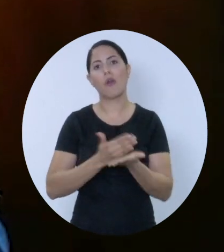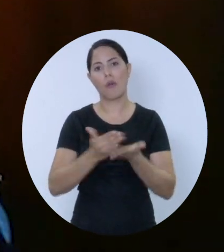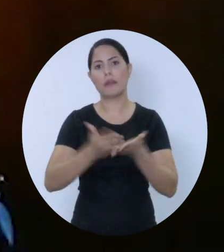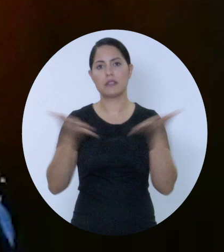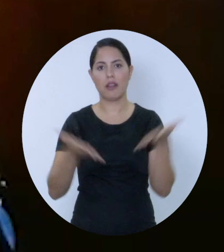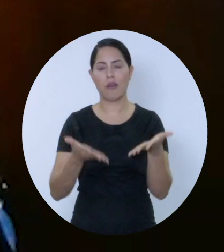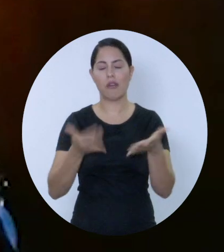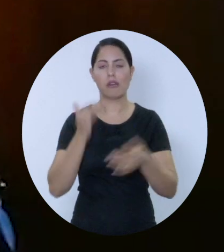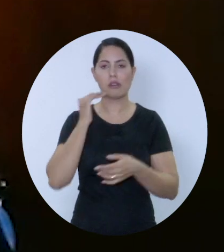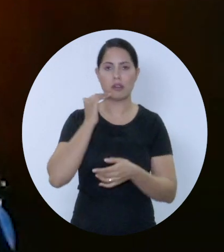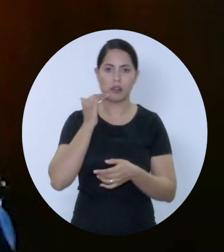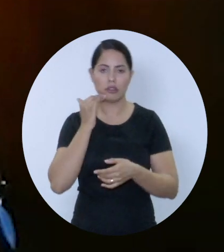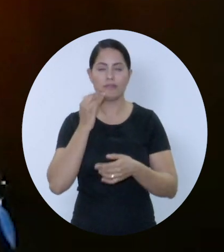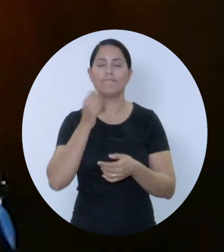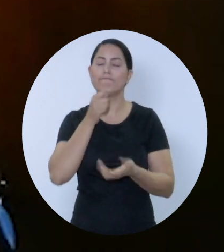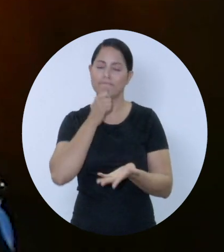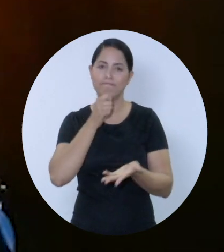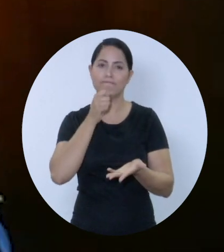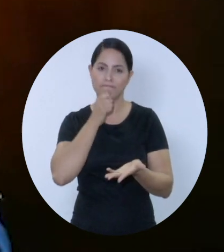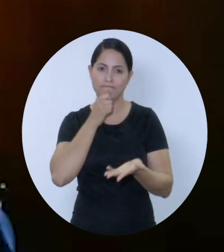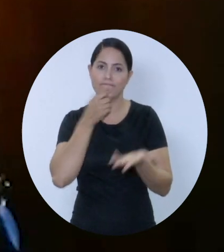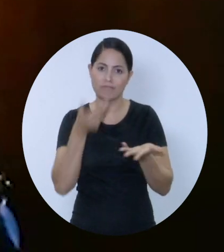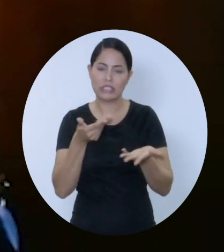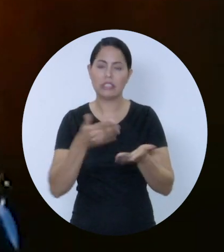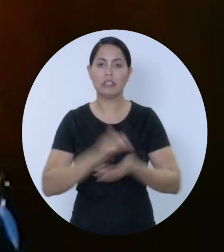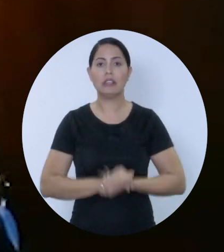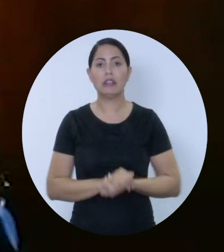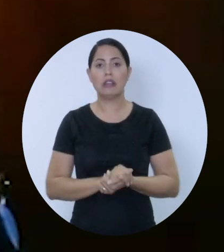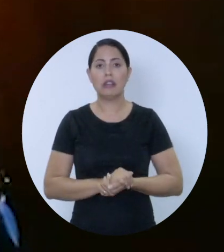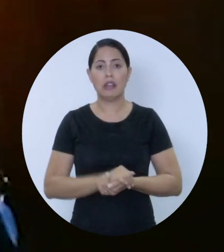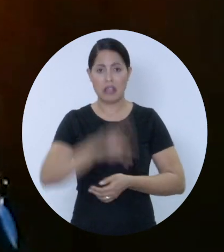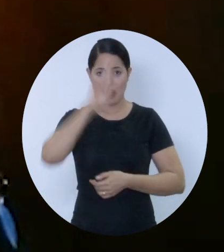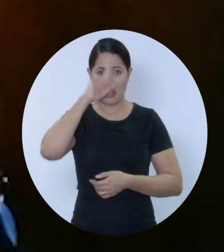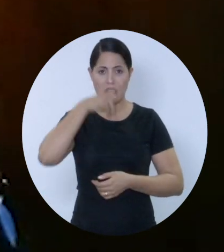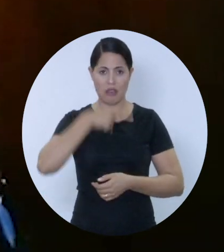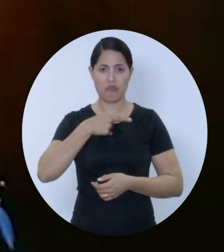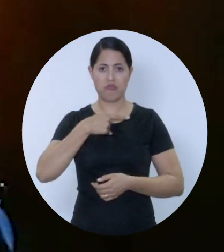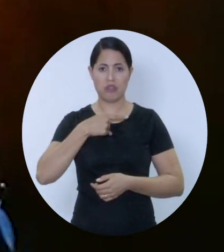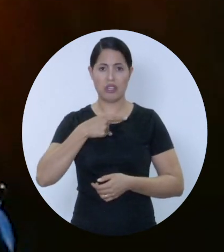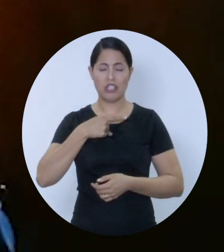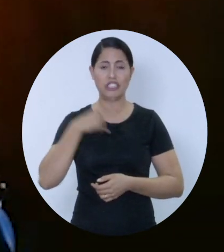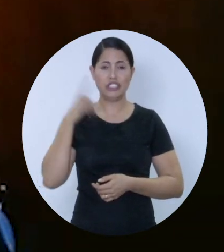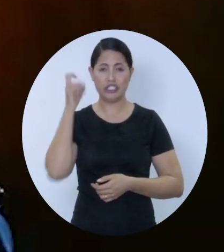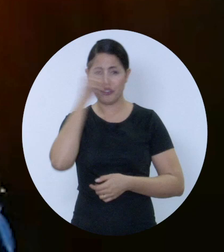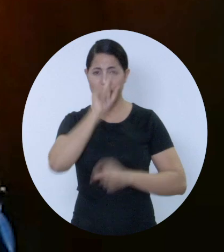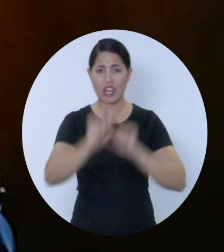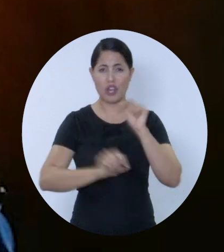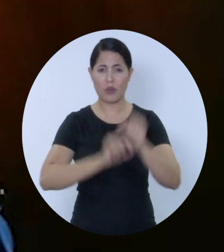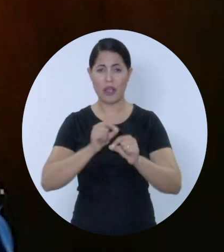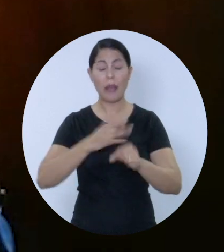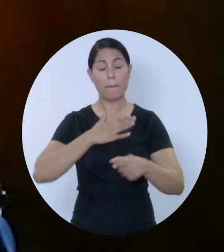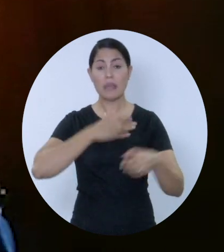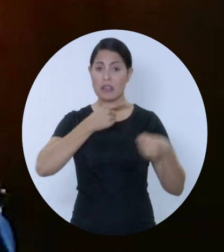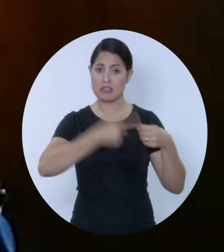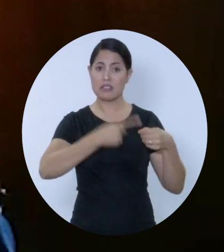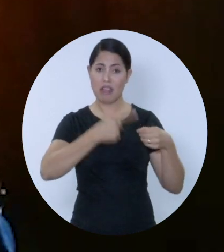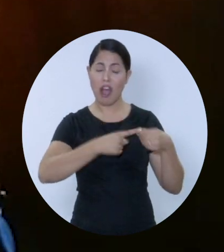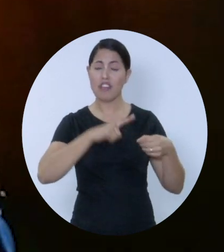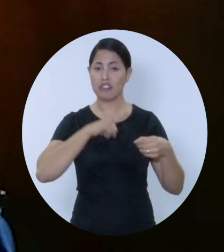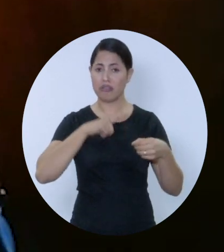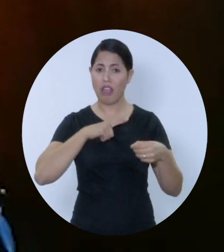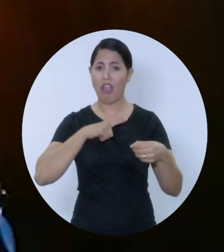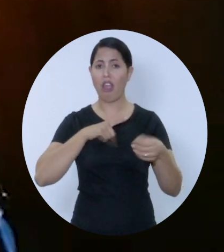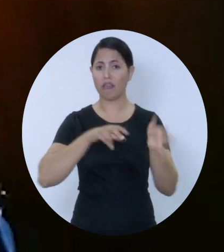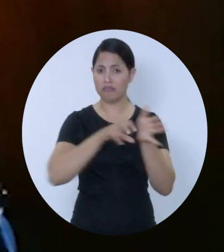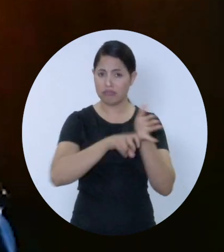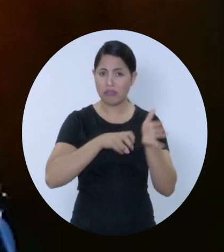começando, ainda é muito falho. Eu pessoalmente tenho dificuldade, a minha cidade é mais